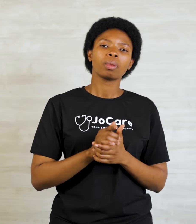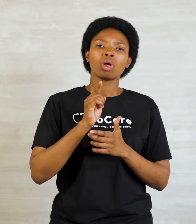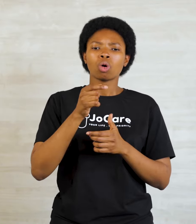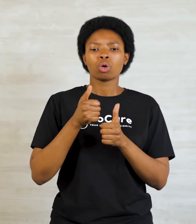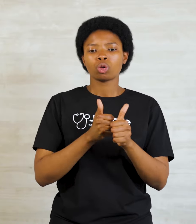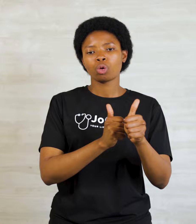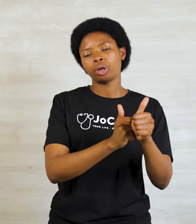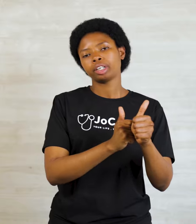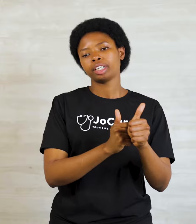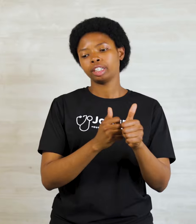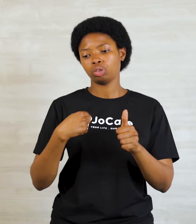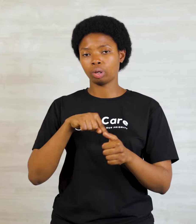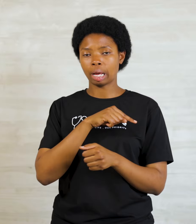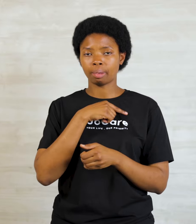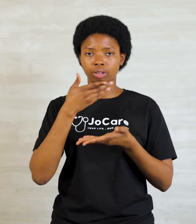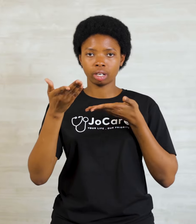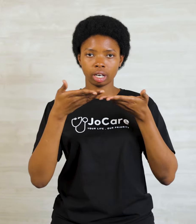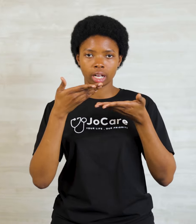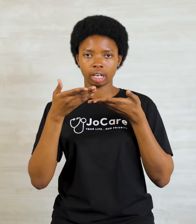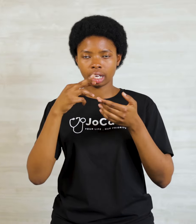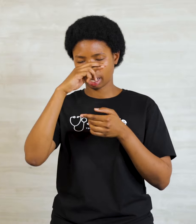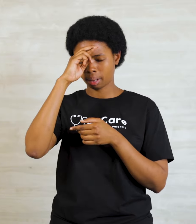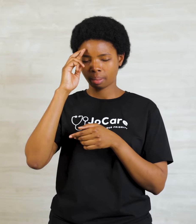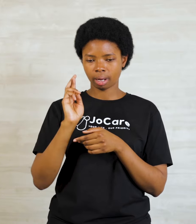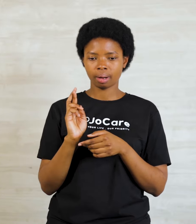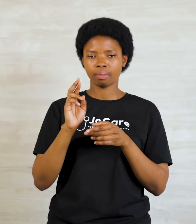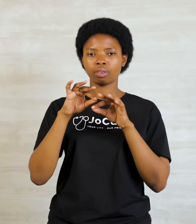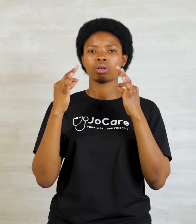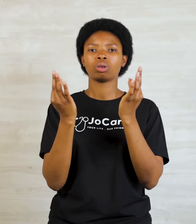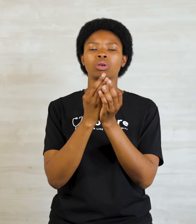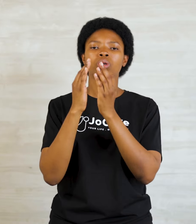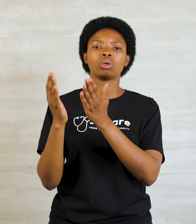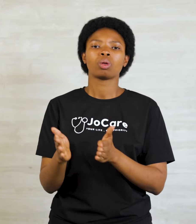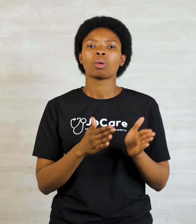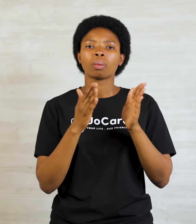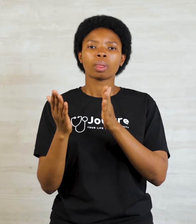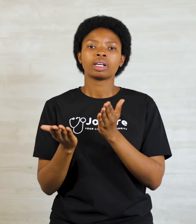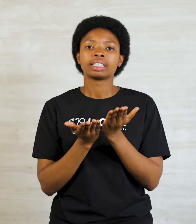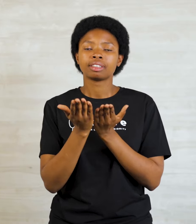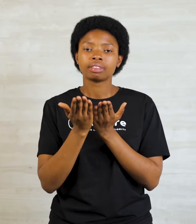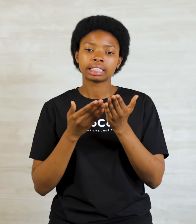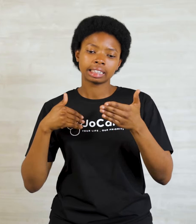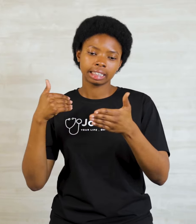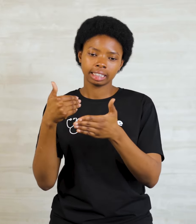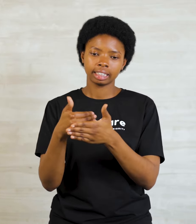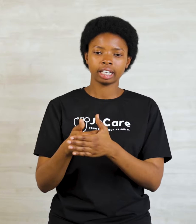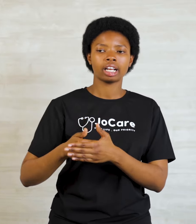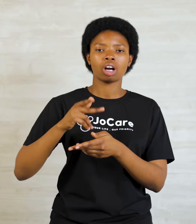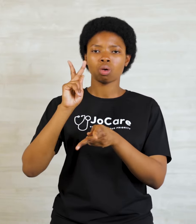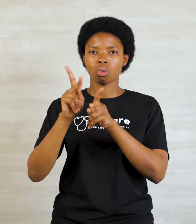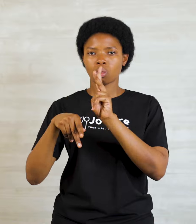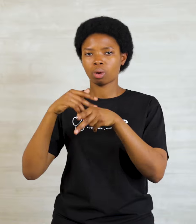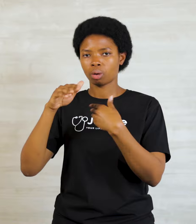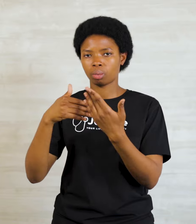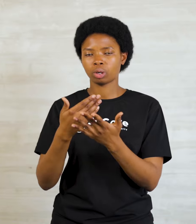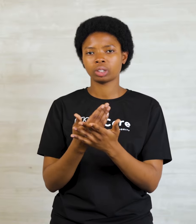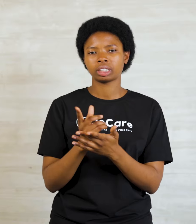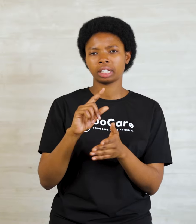ku mpamvu ari ingenzi ko uburyo bwose bwo kuboneza urubyaro bugera ku bantu bose ntahezwa irya rero